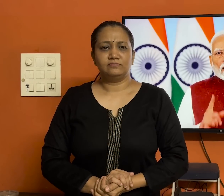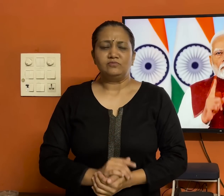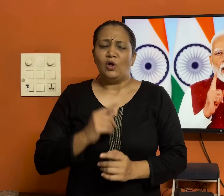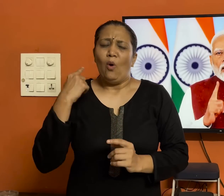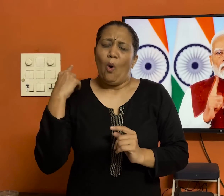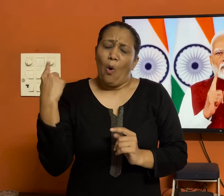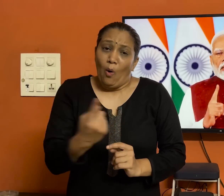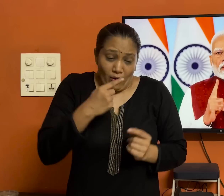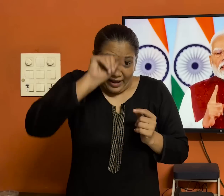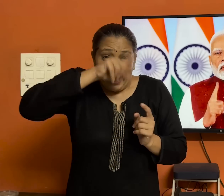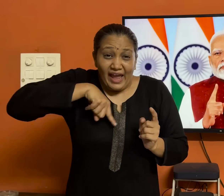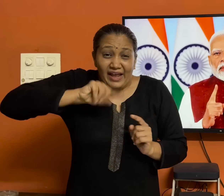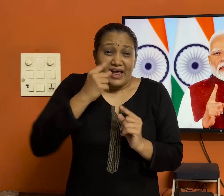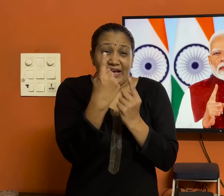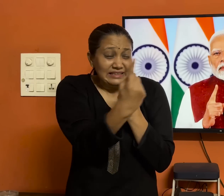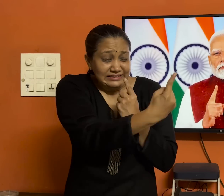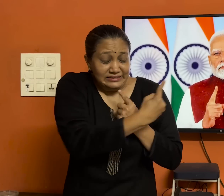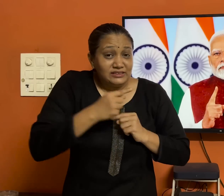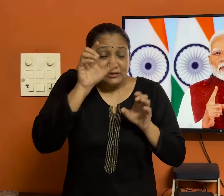हर भारतवासी की तरफ से